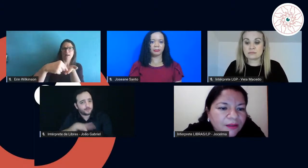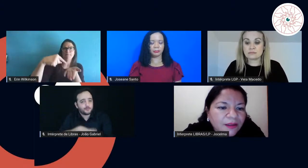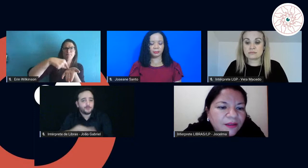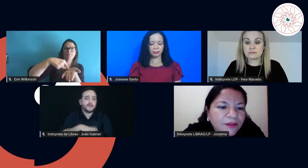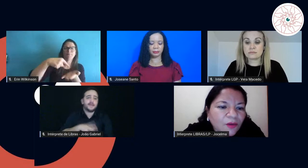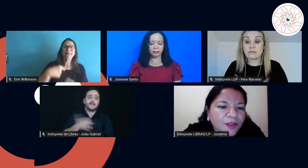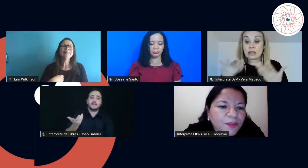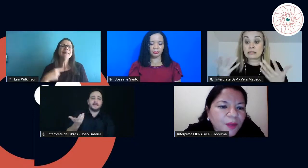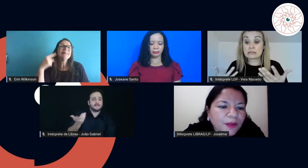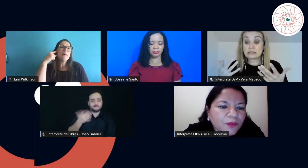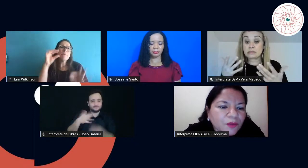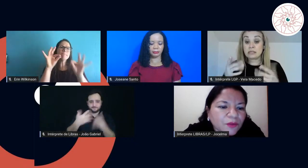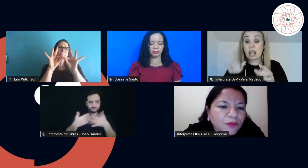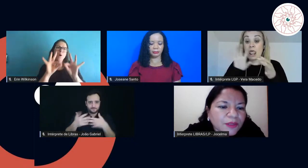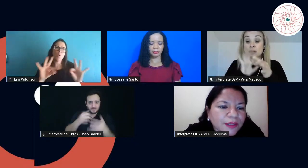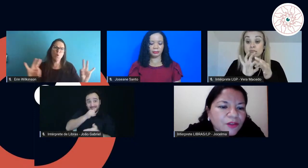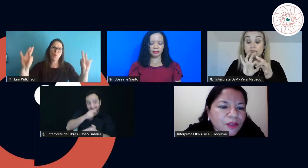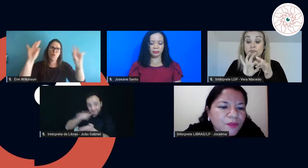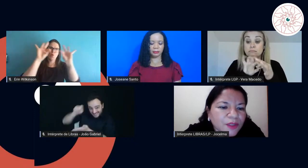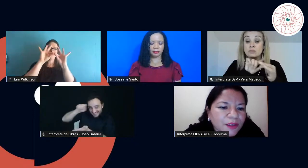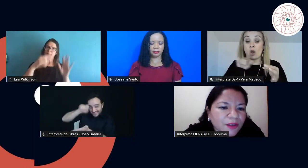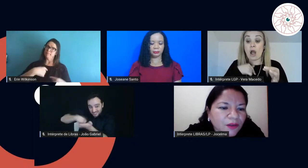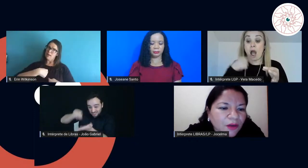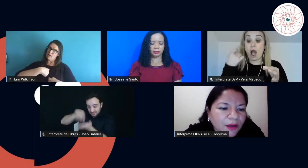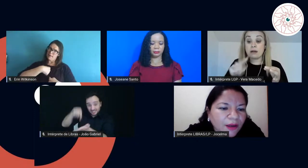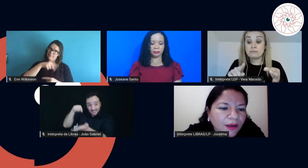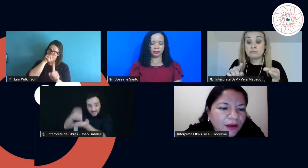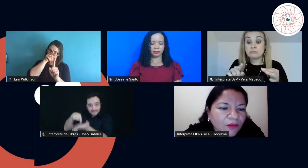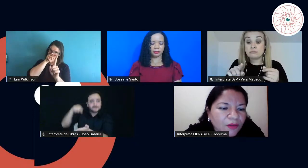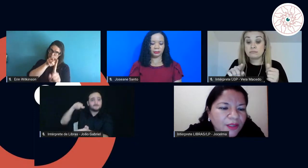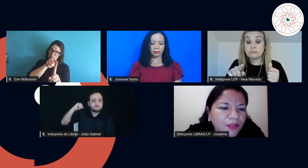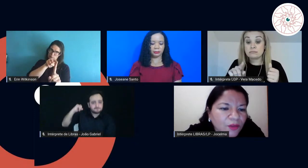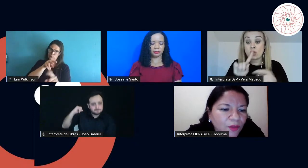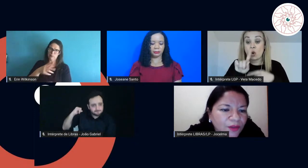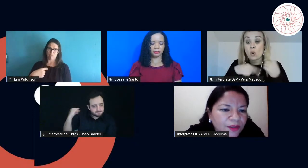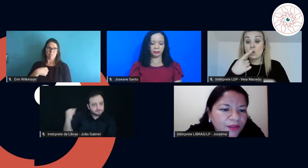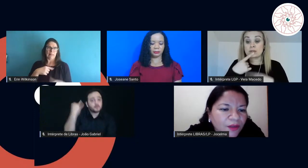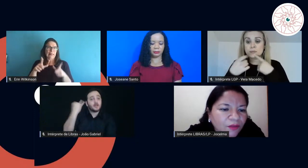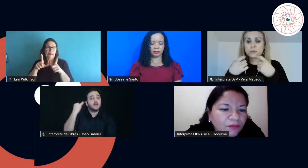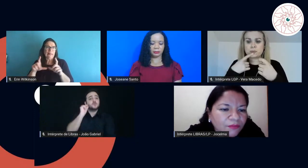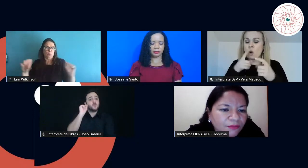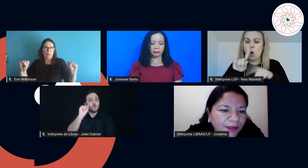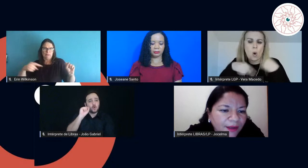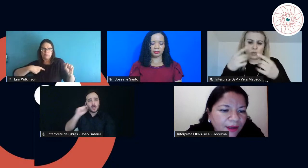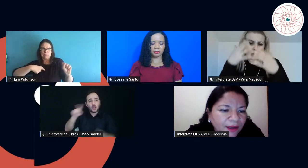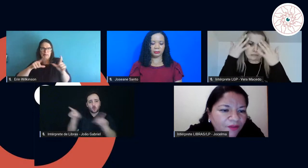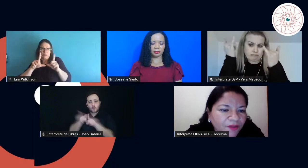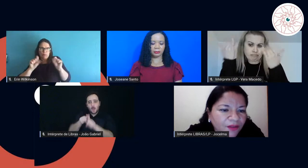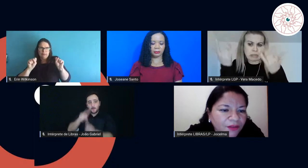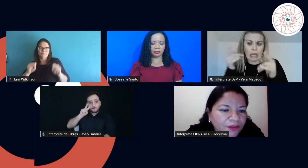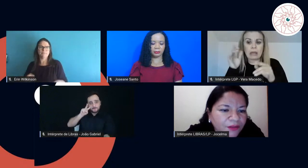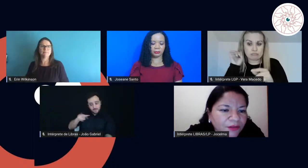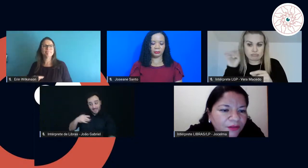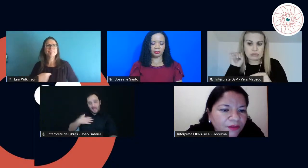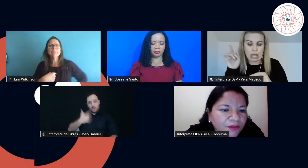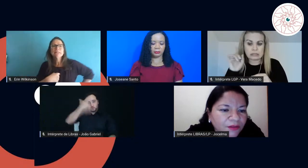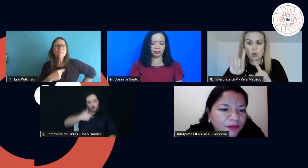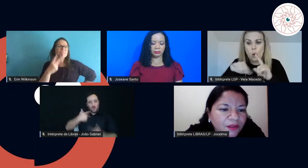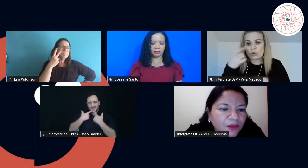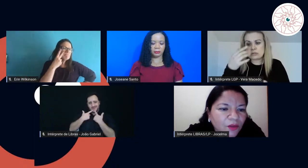E aí, com respeito, né, nós temos aí eh a outras questões que são bem relevantes.